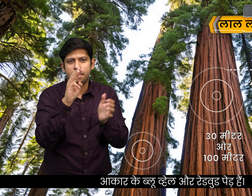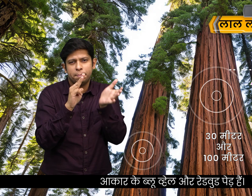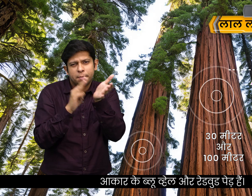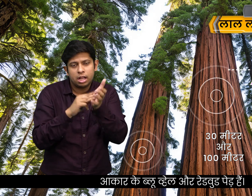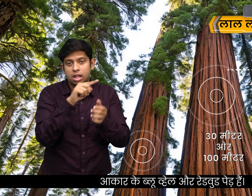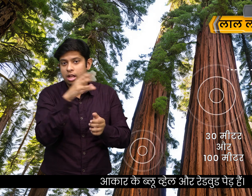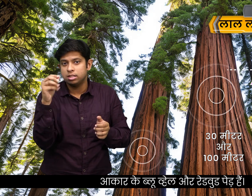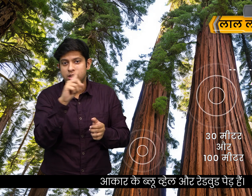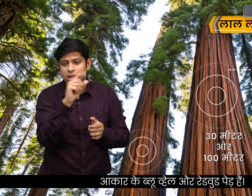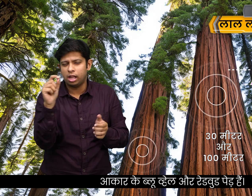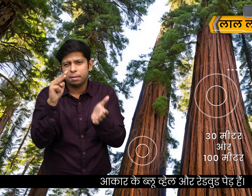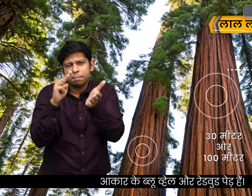पेड़ है।